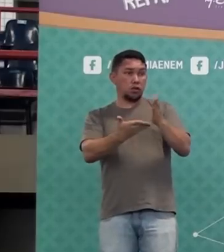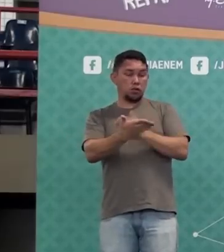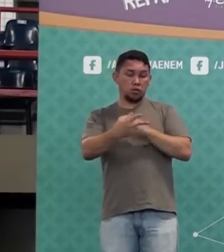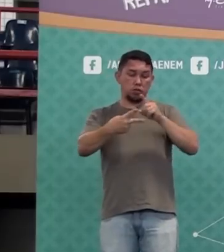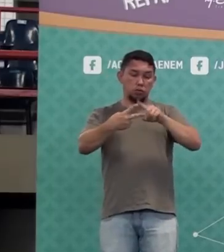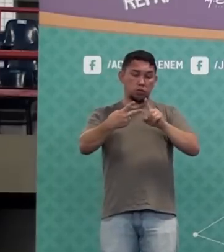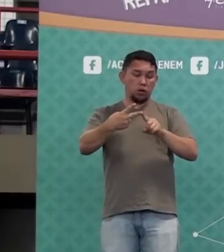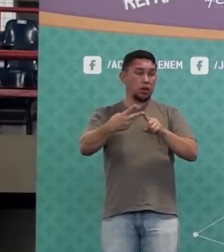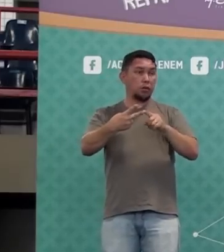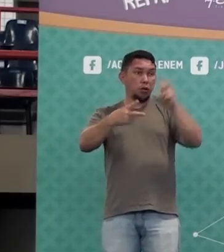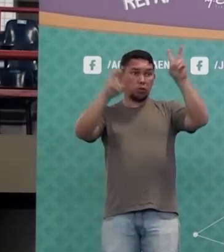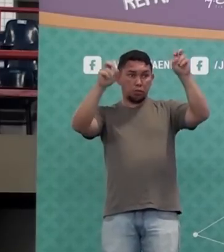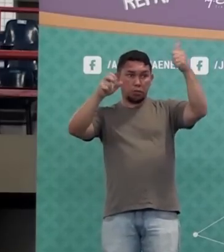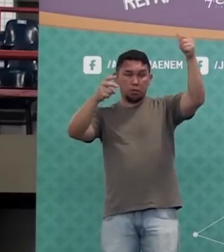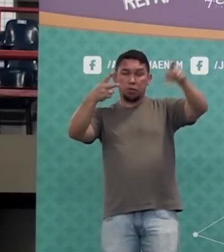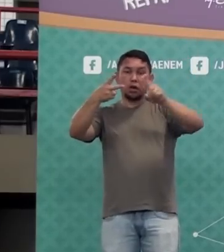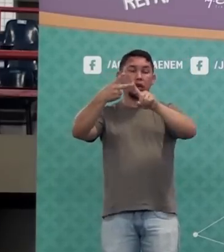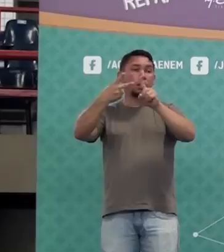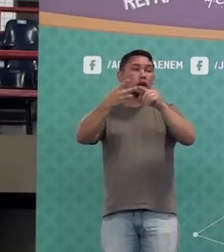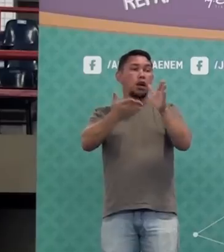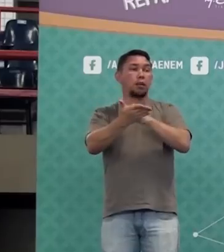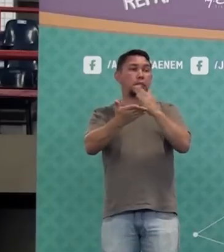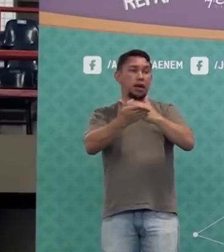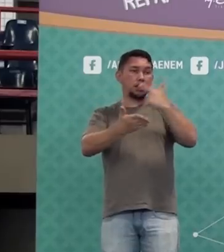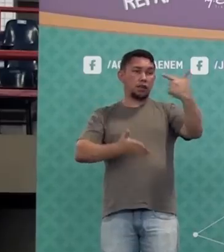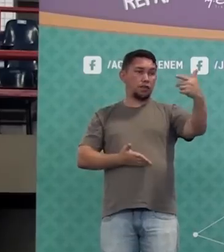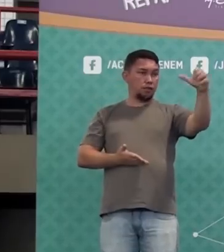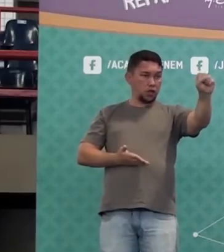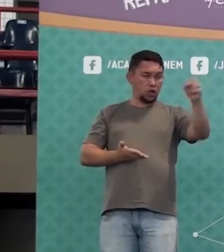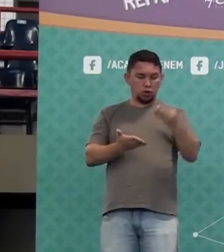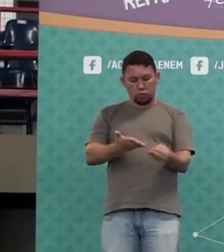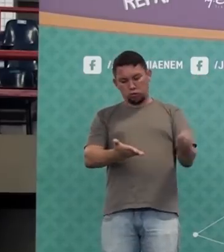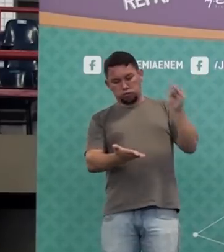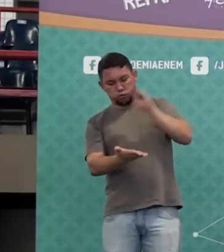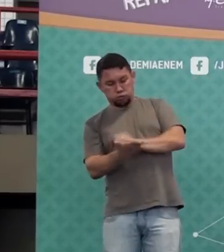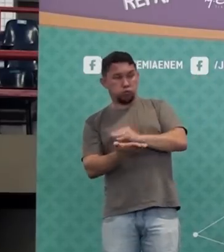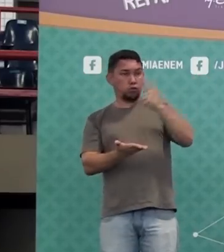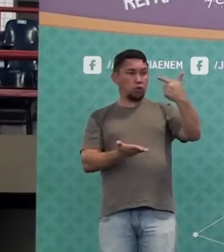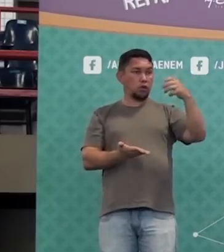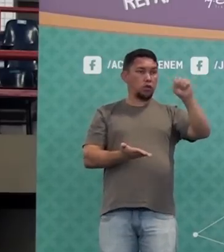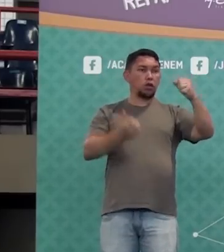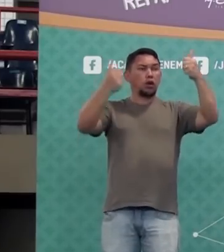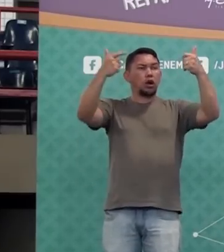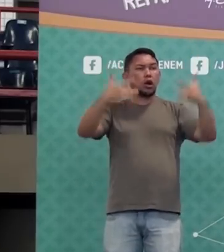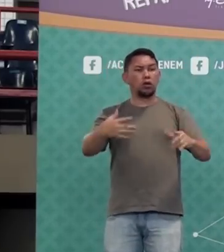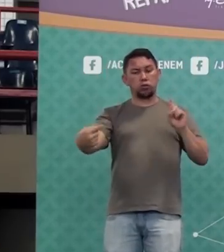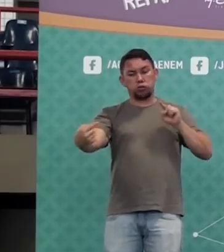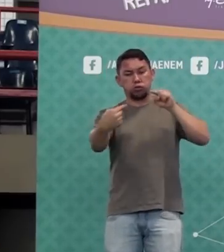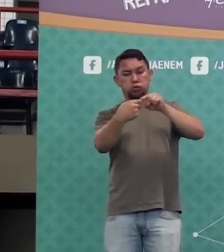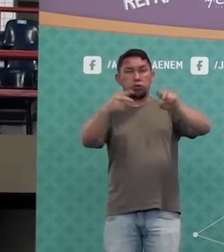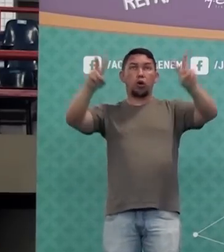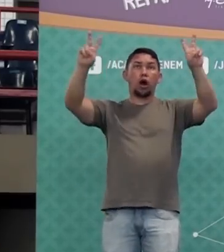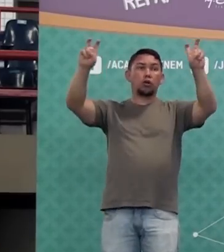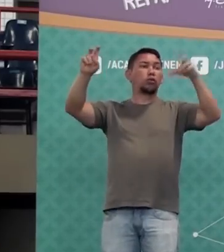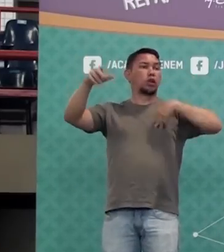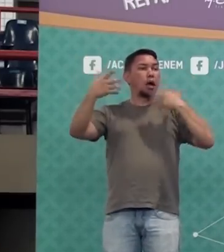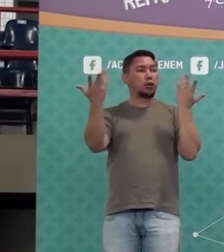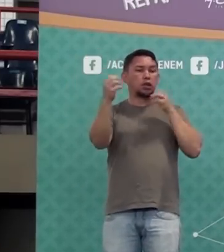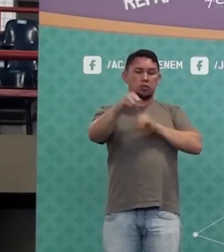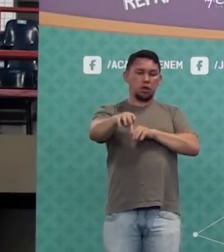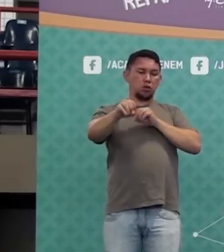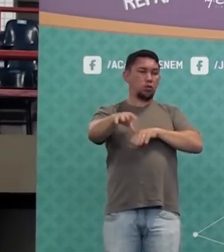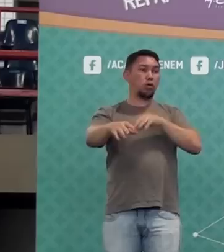seguinte, na página 28. Nós vamos falar também de um assunto correlacionado à